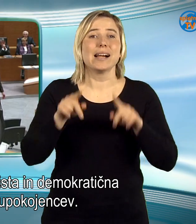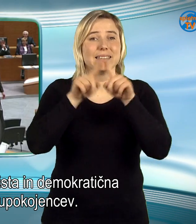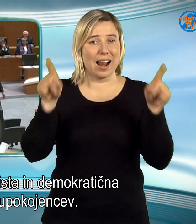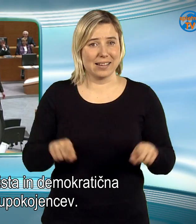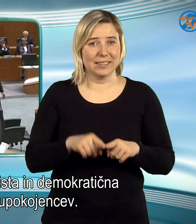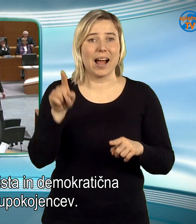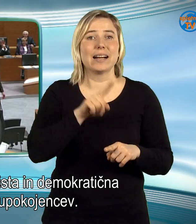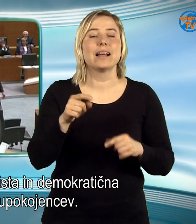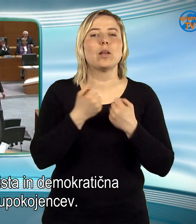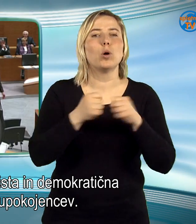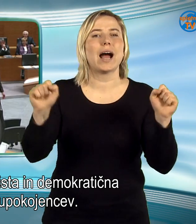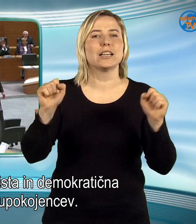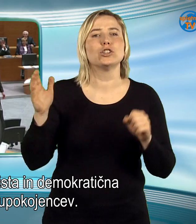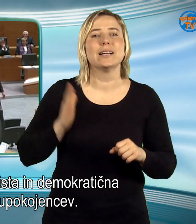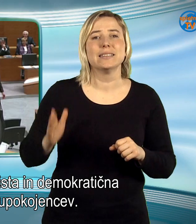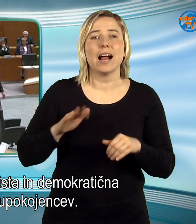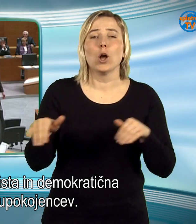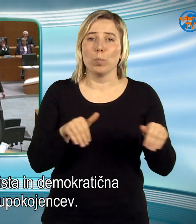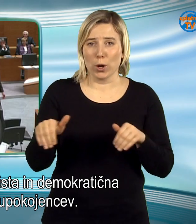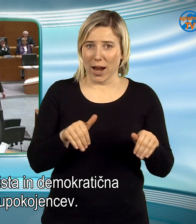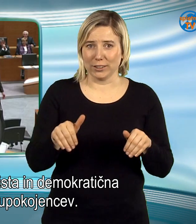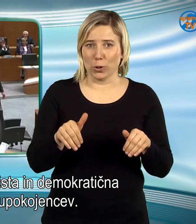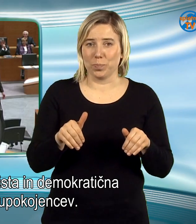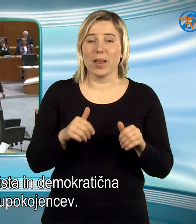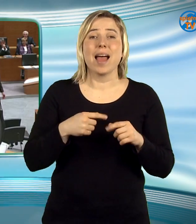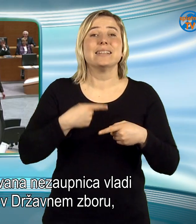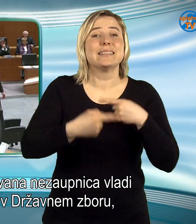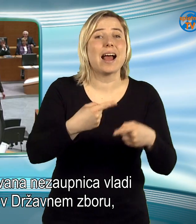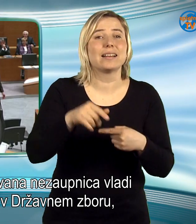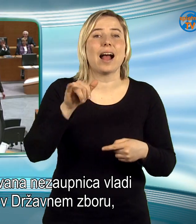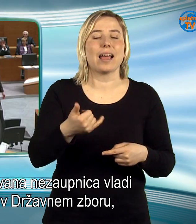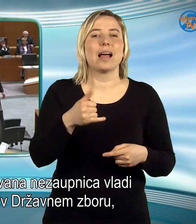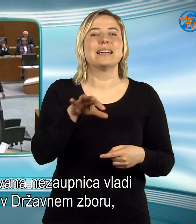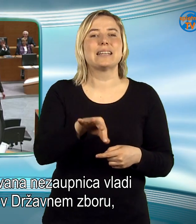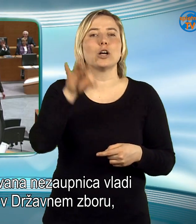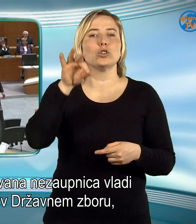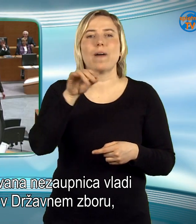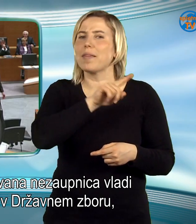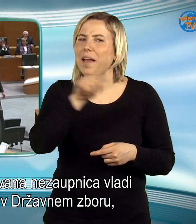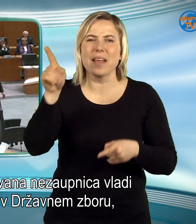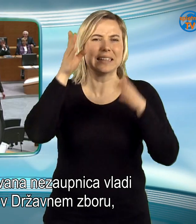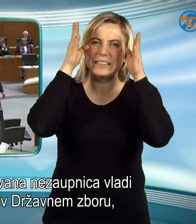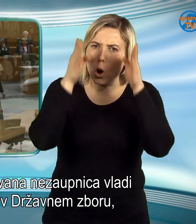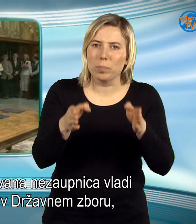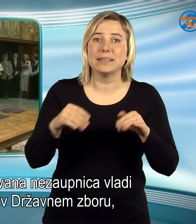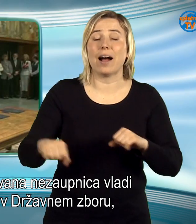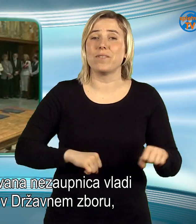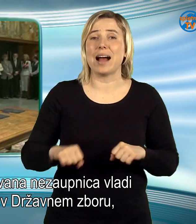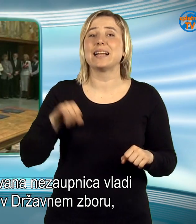Državljanska lista in Demokratična stranka upokojencev. Sledila je izglasovana nezaupnica vladi Janeza Janše